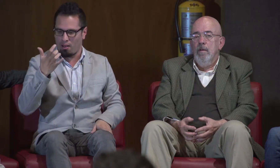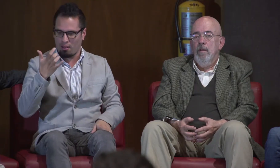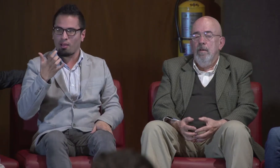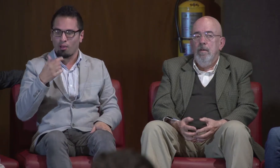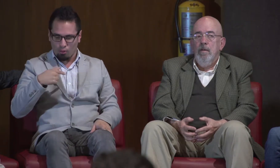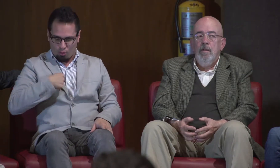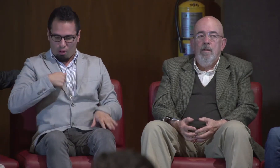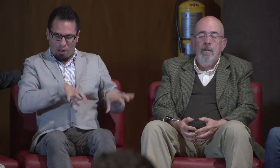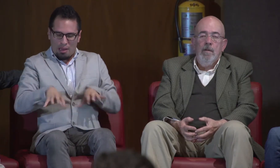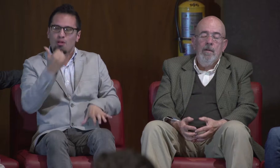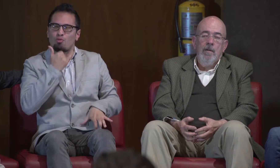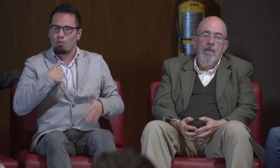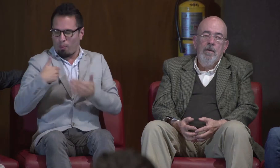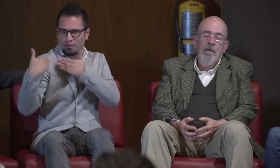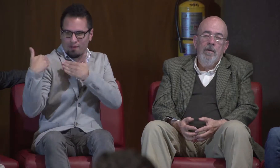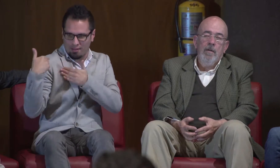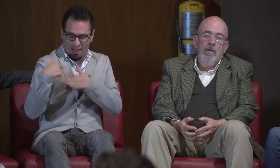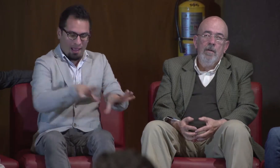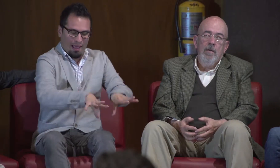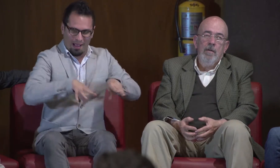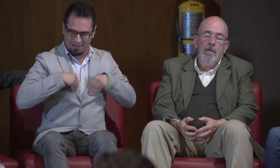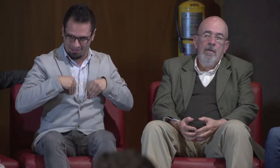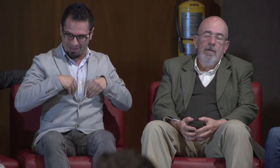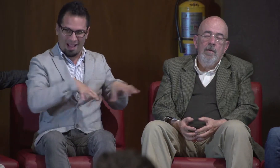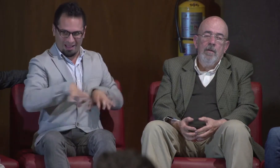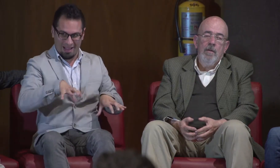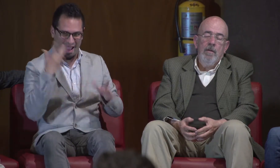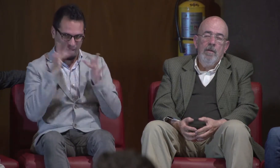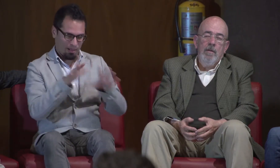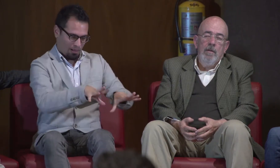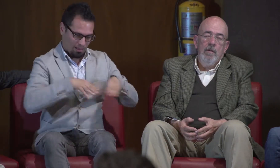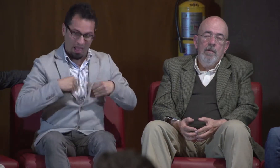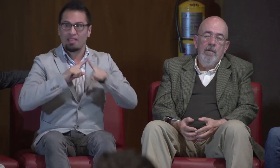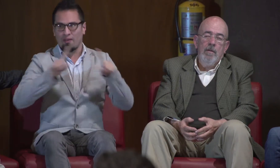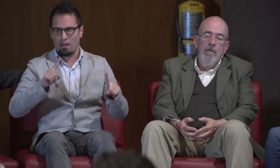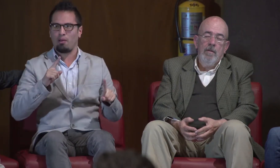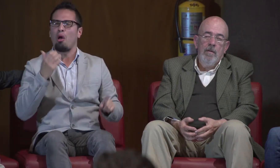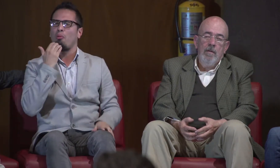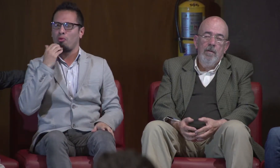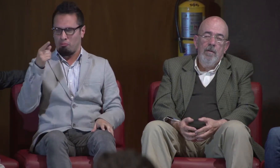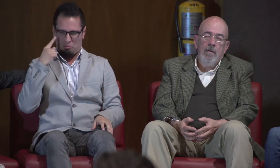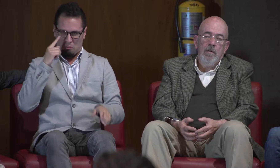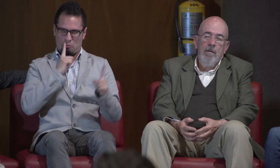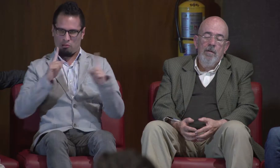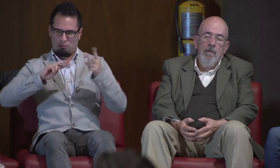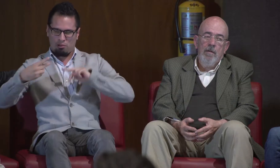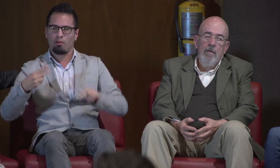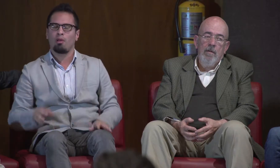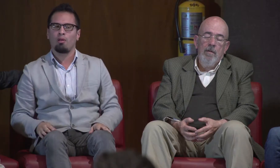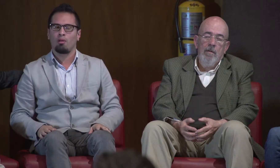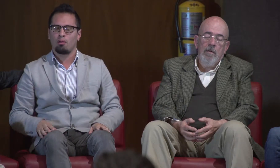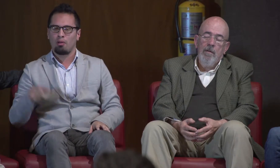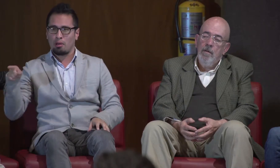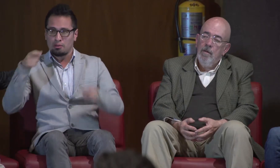alguna u otra manera, asumir de alguna u otra manera su responsabilidad. Entonces aplicaba más la seña de